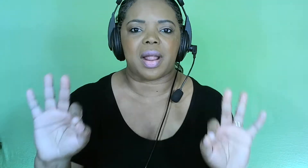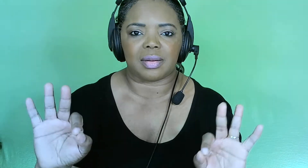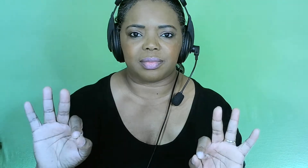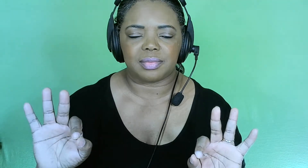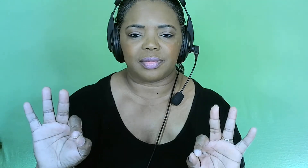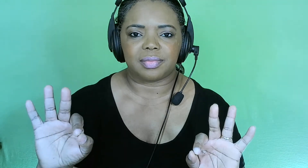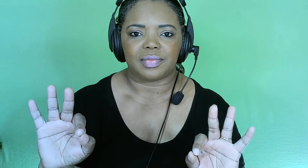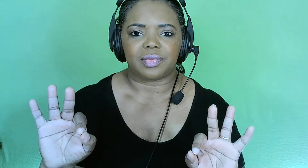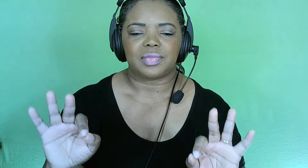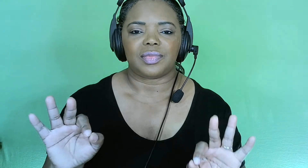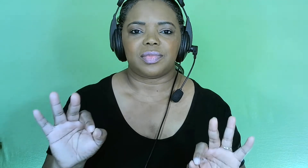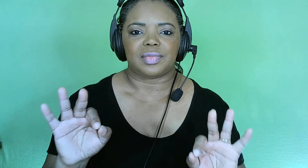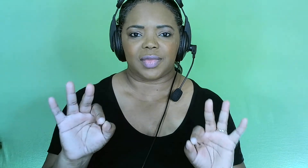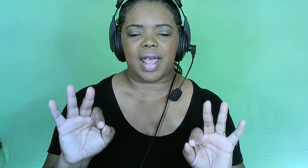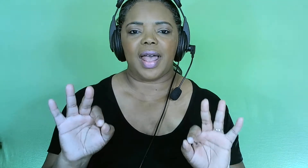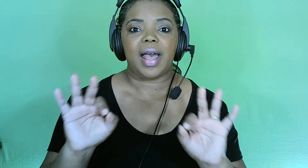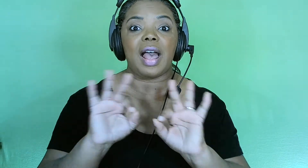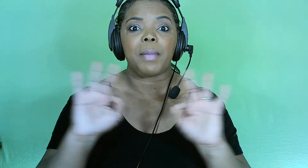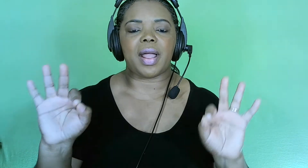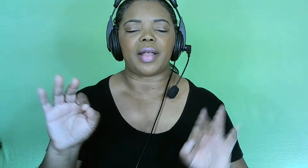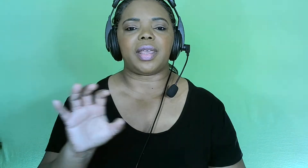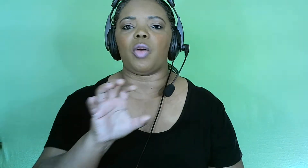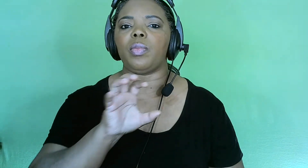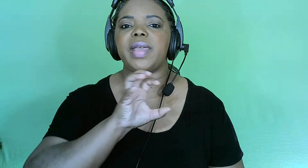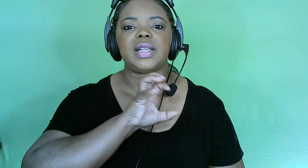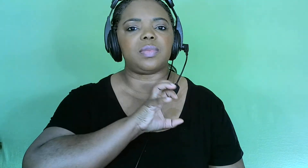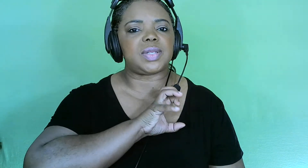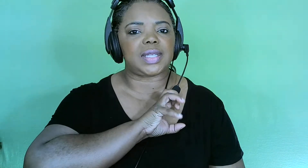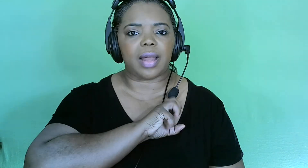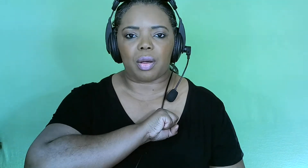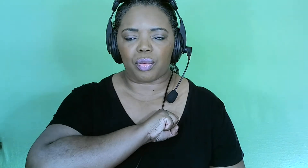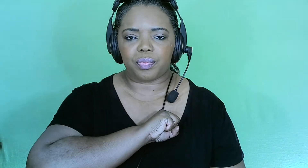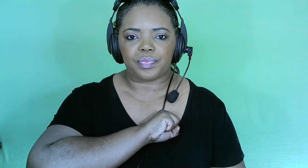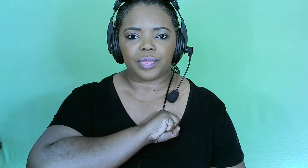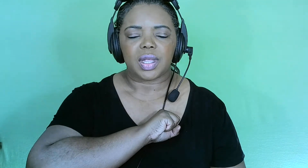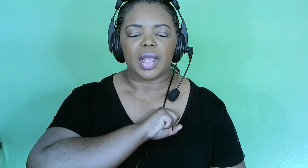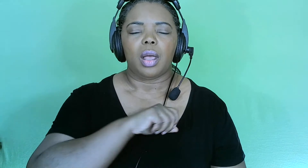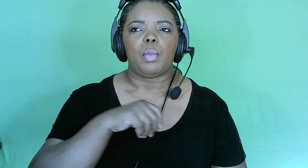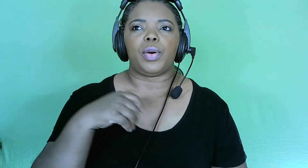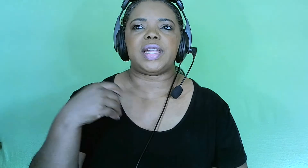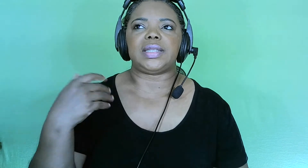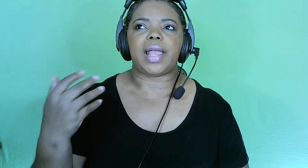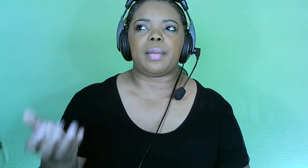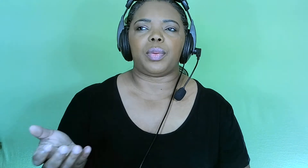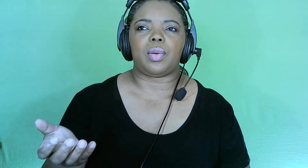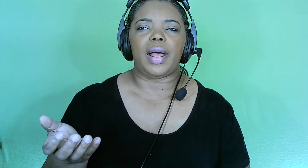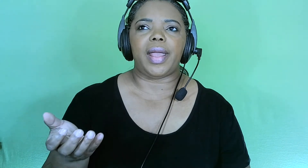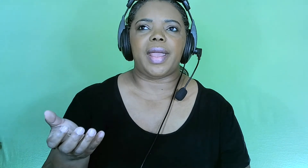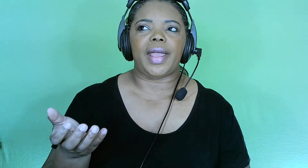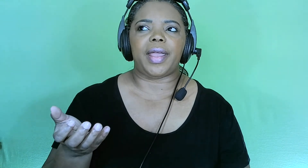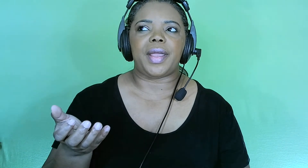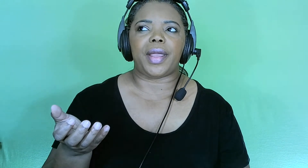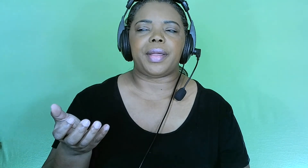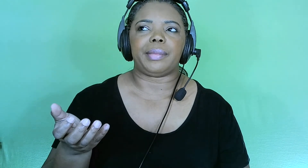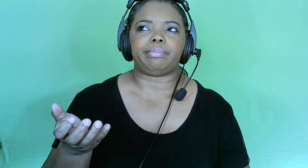amar, tá? Amar, que é o mesmo sinal. Por exemplo,